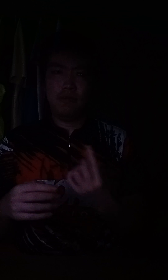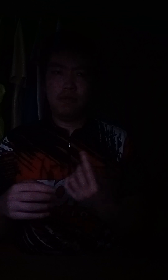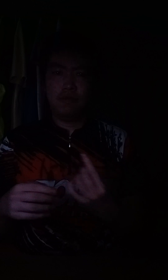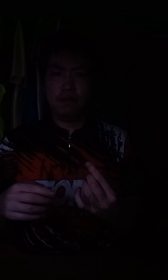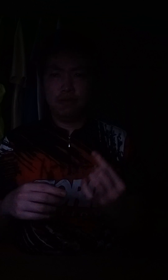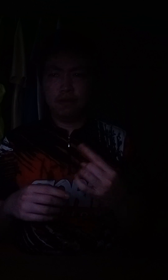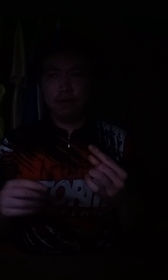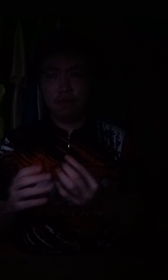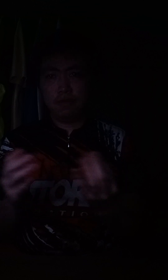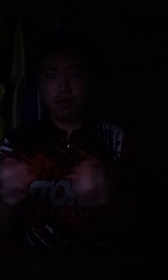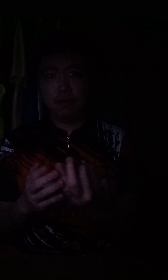자리에서 일어나는 현아.